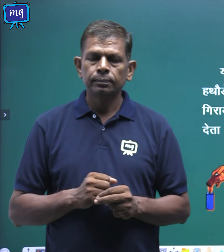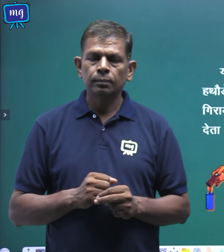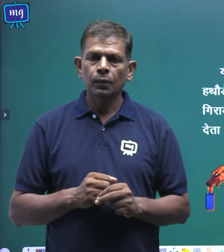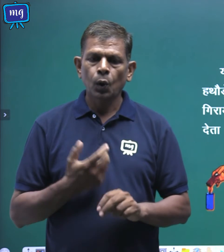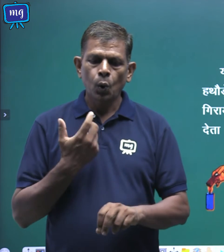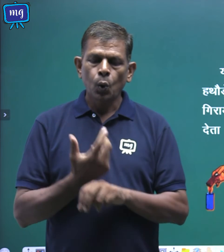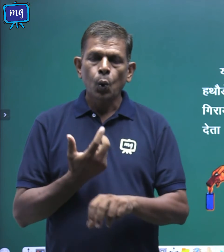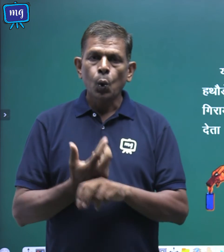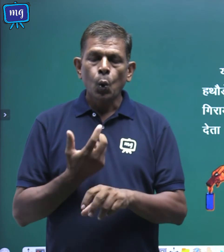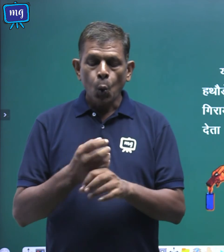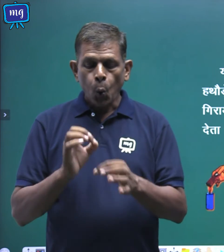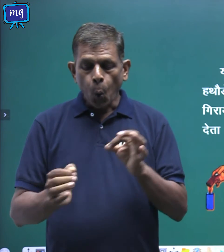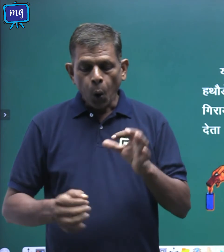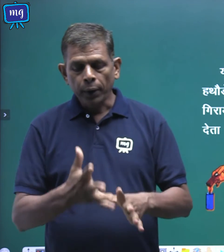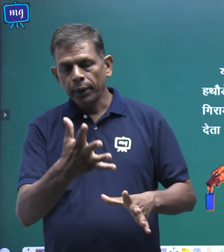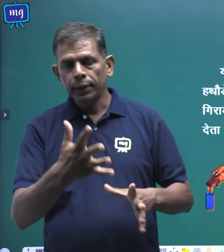गर्म किया जाए